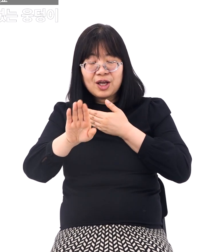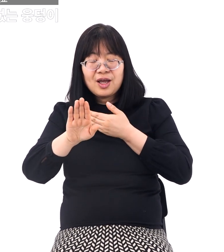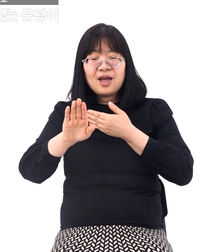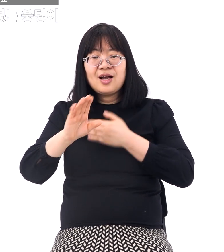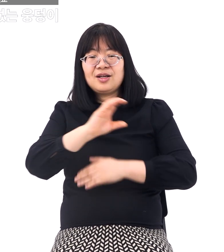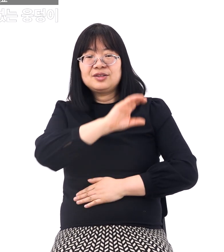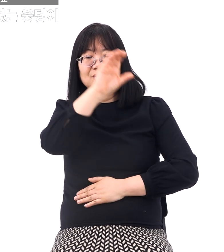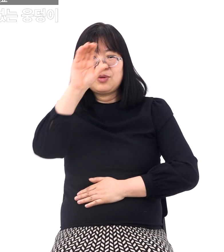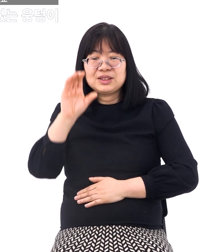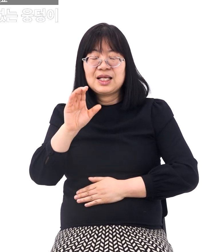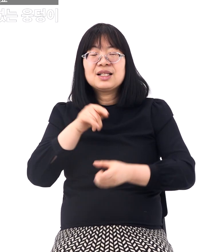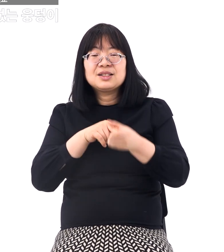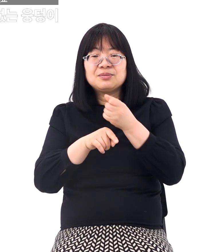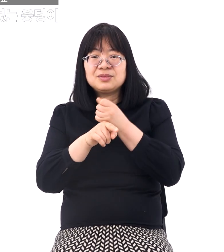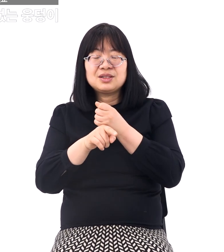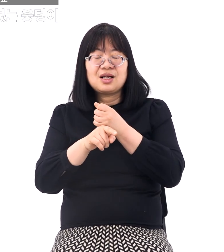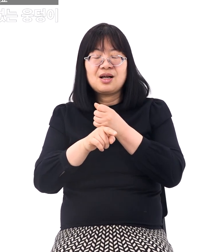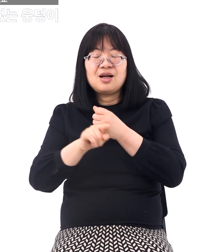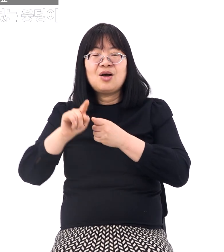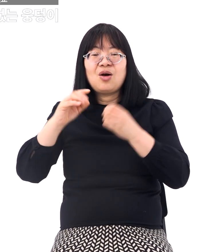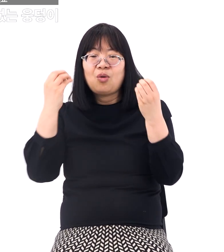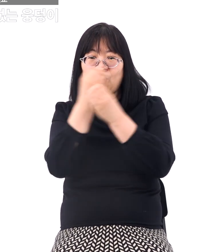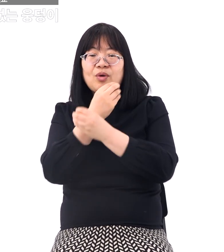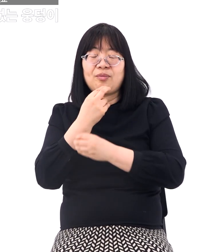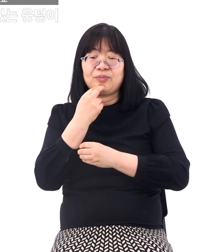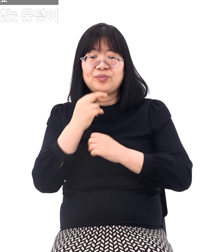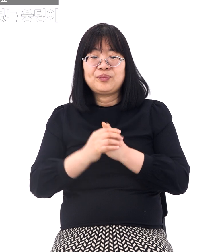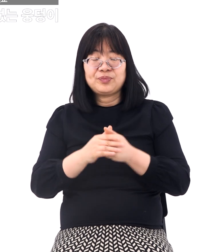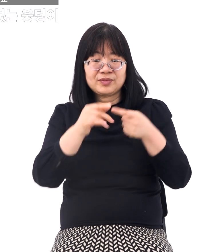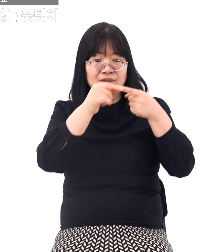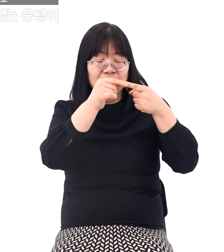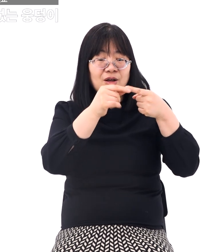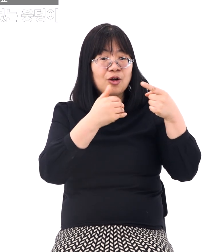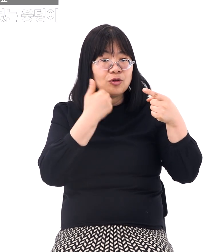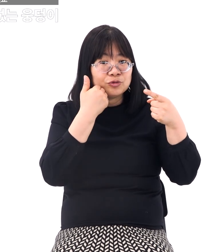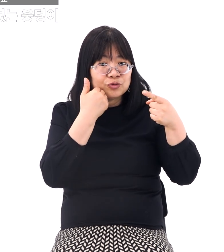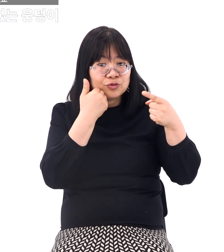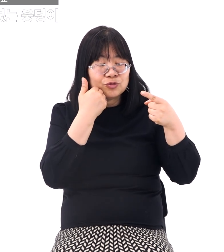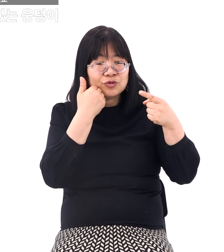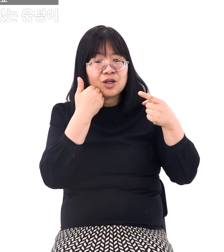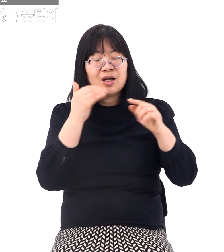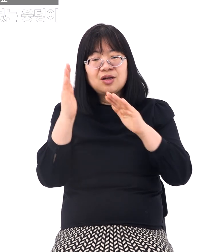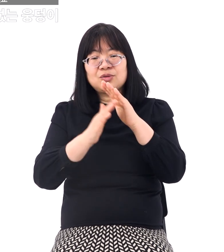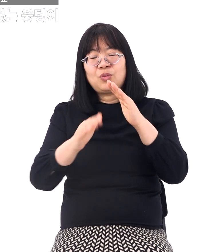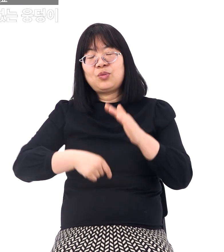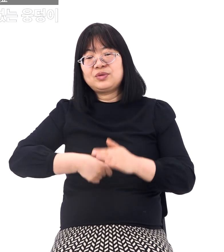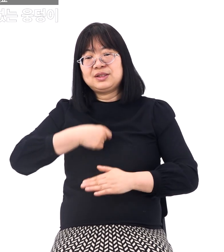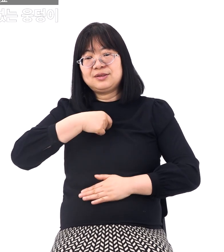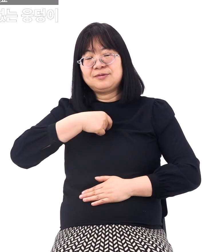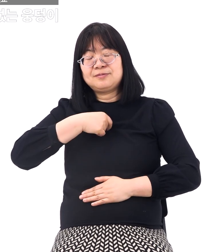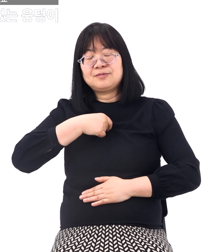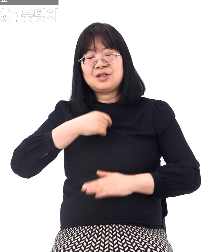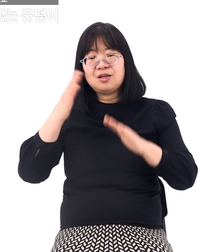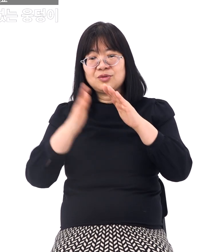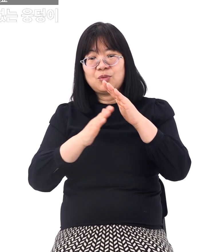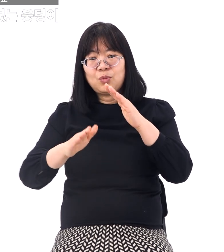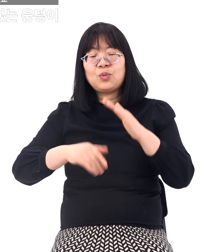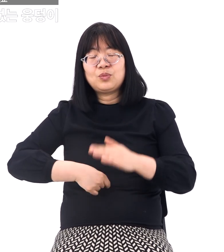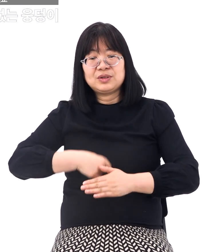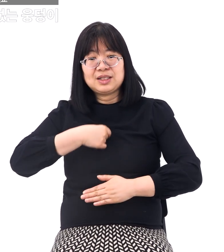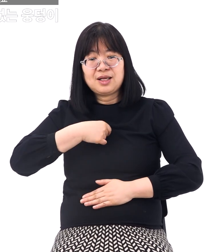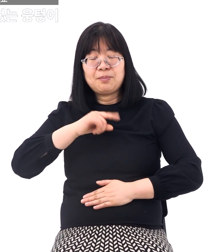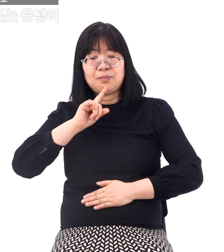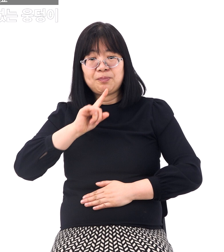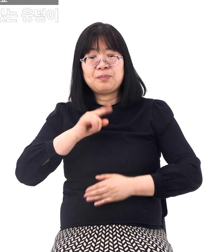성탄이 왜곡되지 않습니다. 첫째, 그는 무엇이며 공의로우시며 그랬어요. 공의롭다는